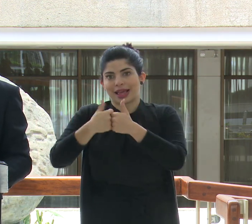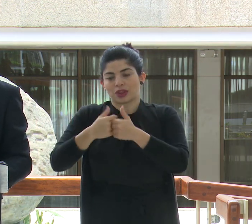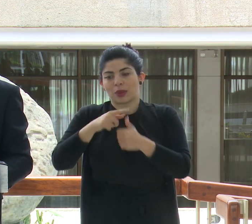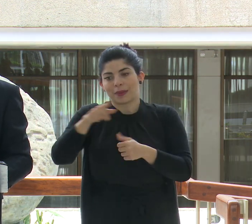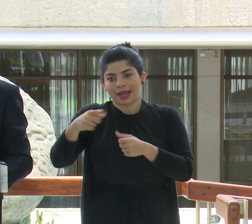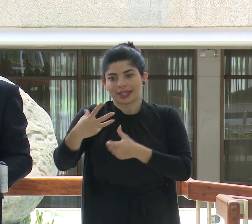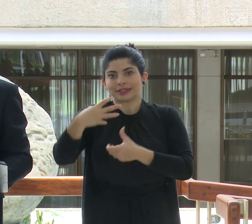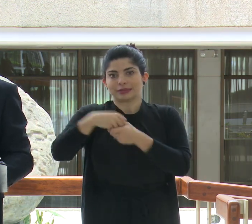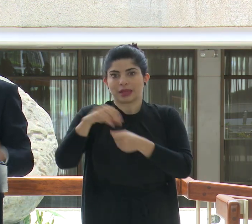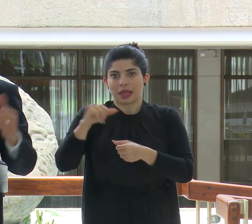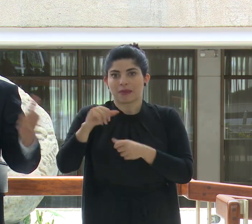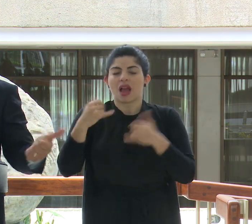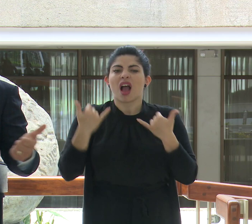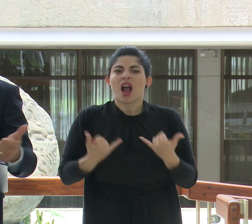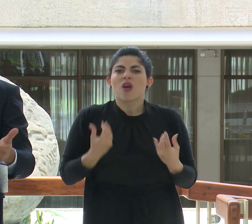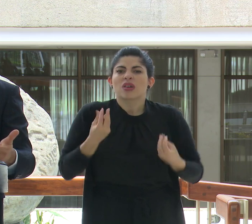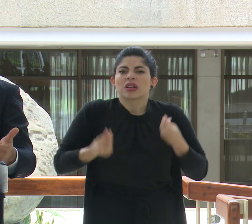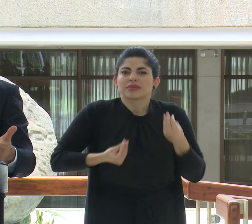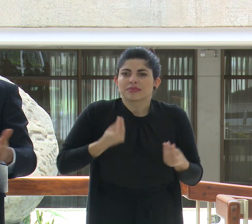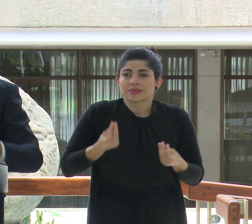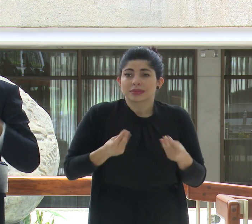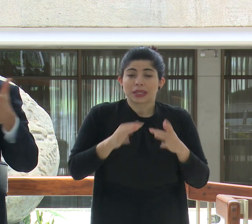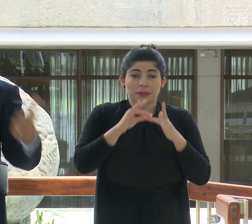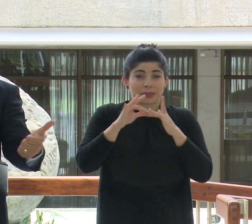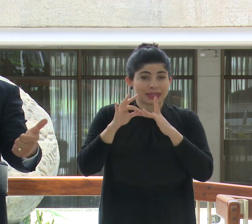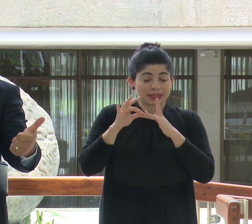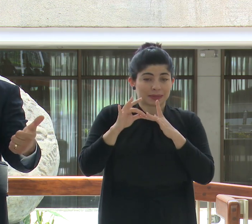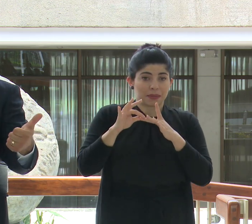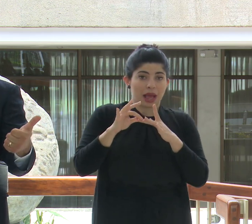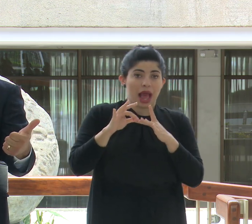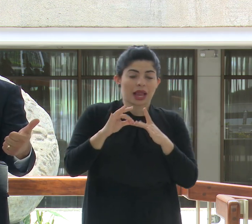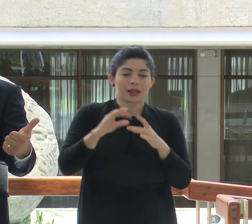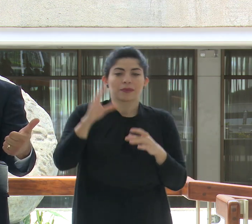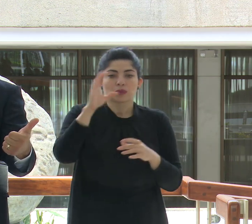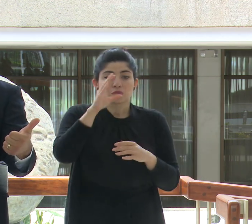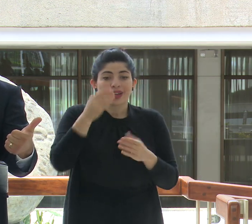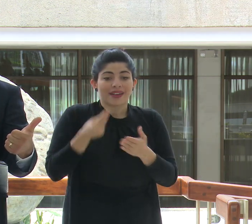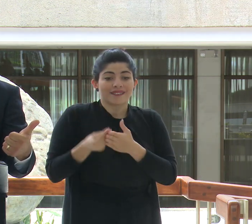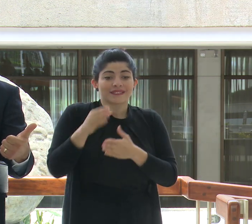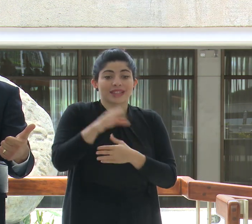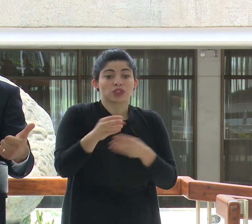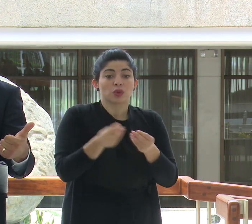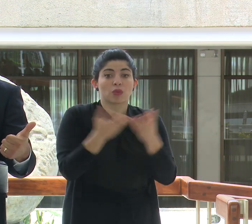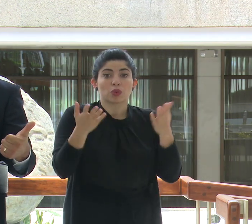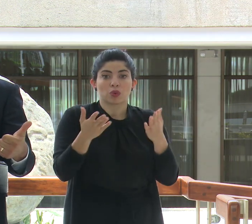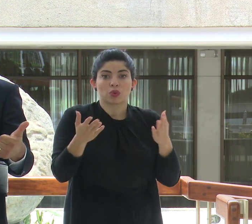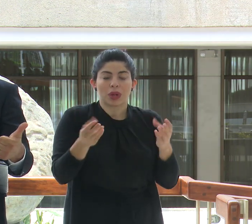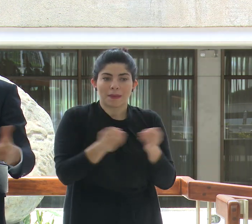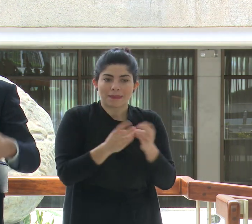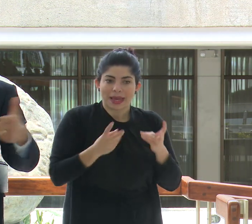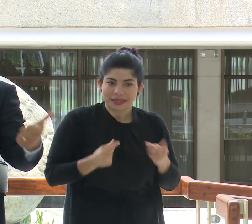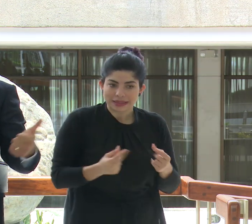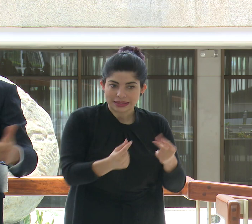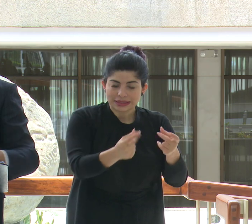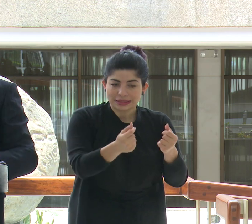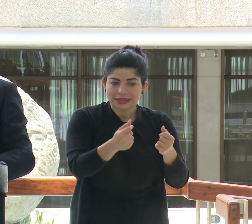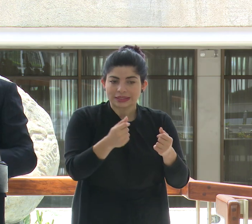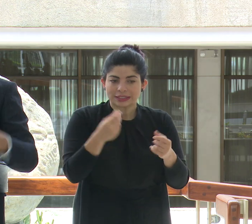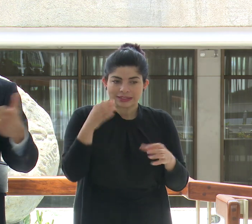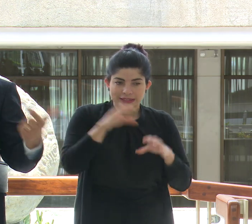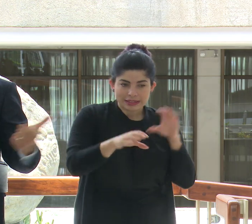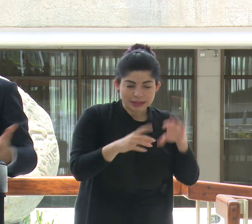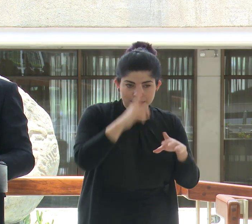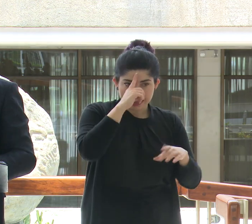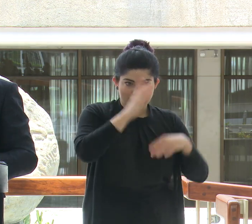¿Qué corresponde hacer? En lo fundamental, agilizar la inversión pública e invertir en las obras de